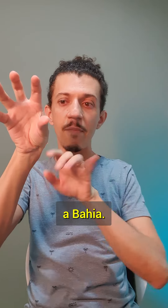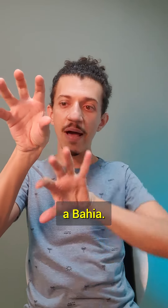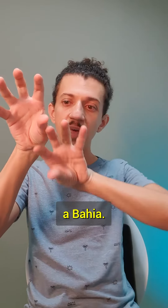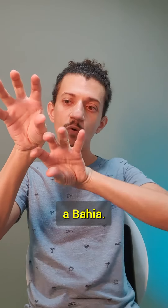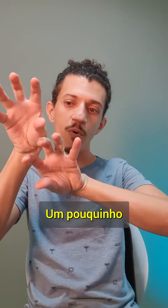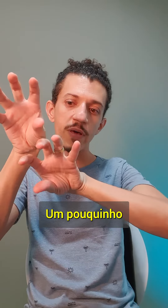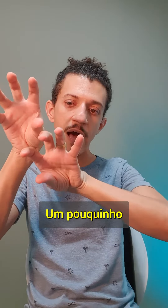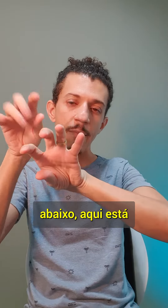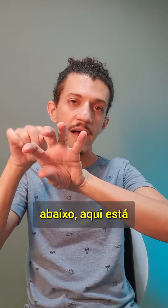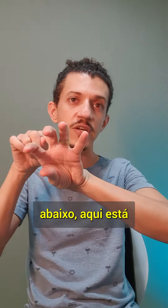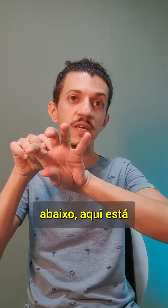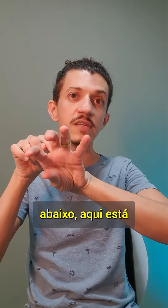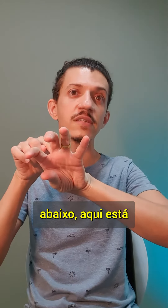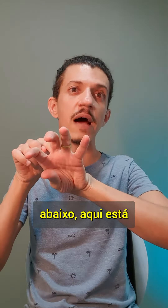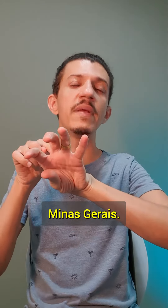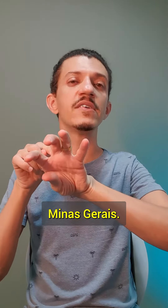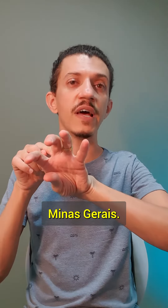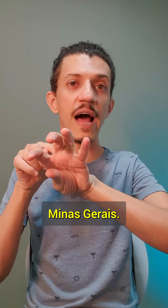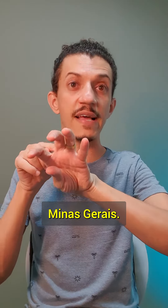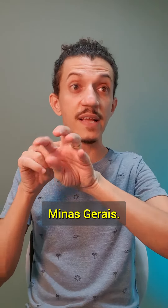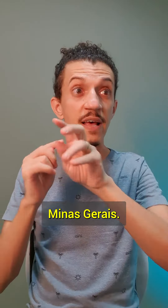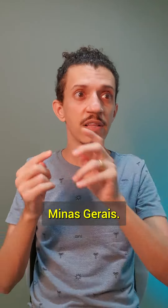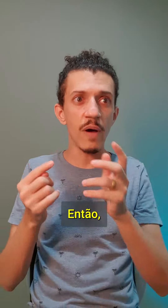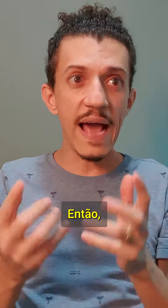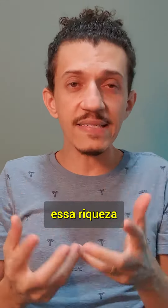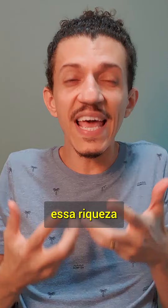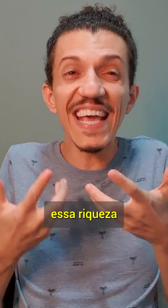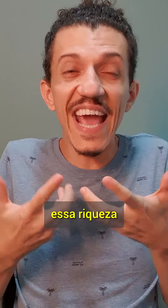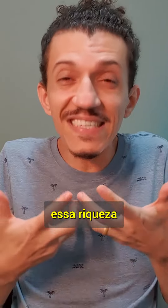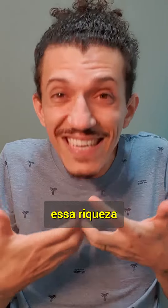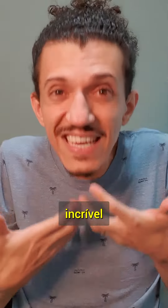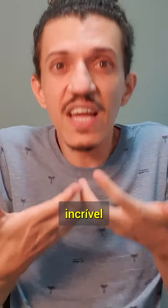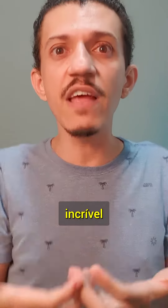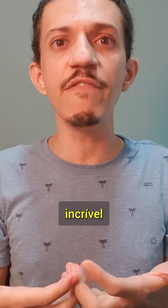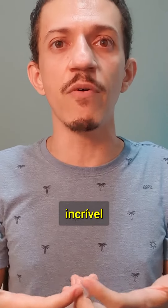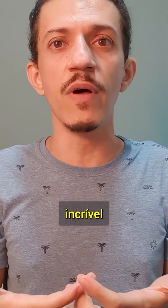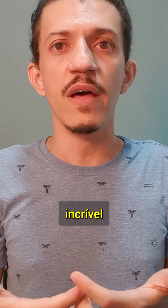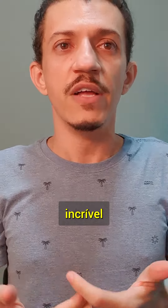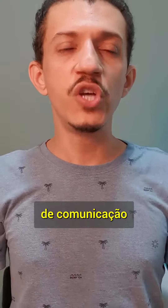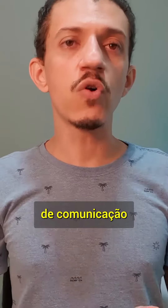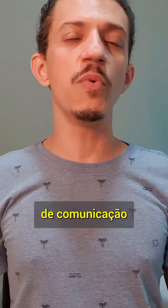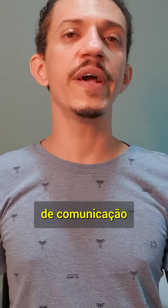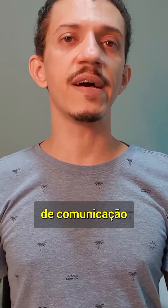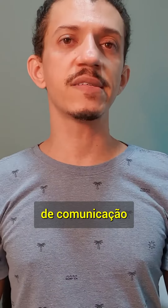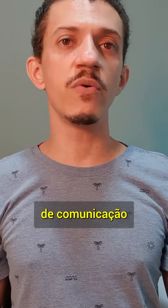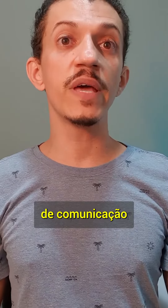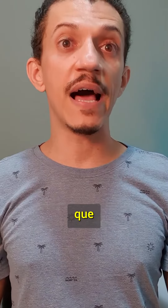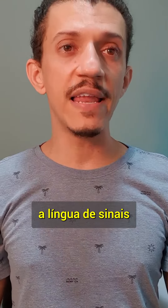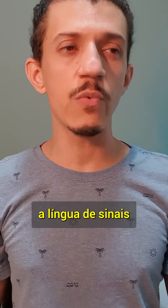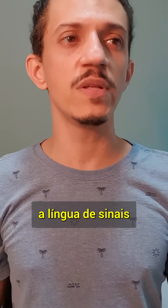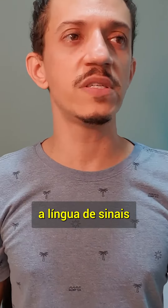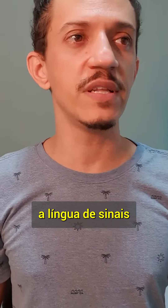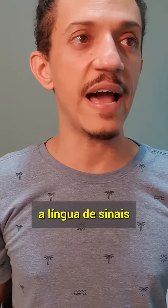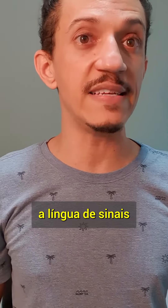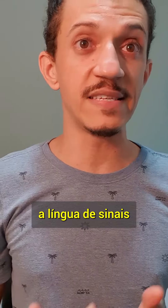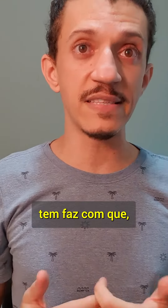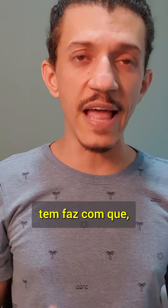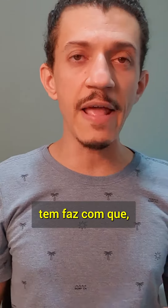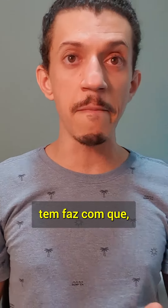a Bahia, um pouquinho abaixo aqui está a Minas Gerais. Então essa riqueza incrível de comunicação que a língua de sinais tem,